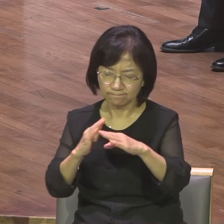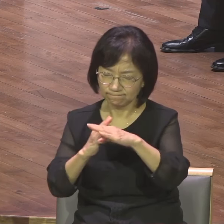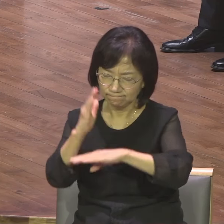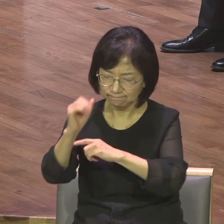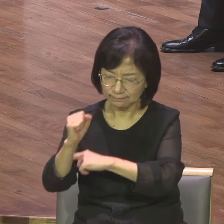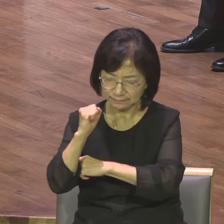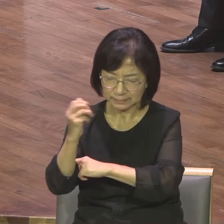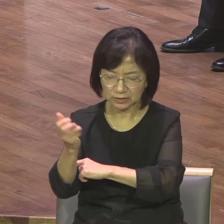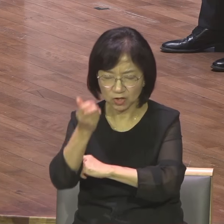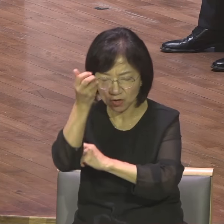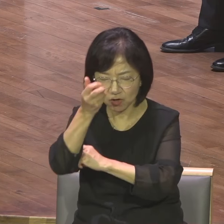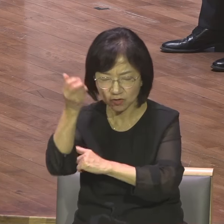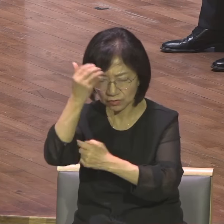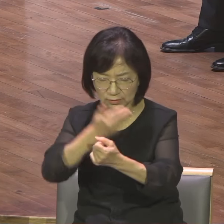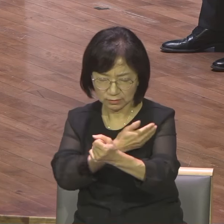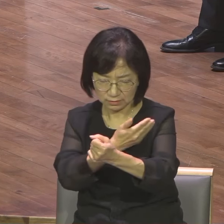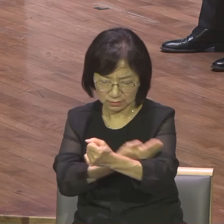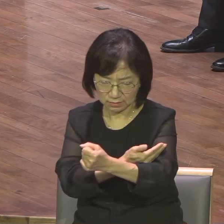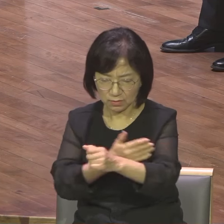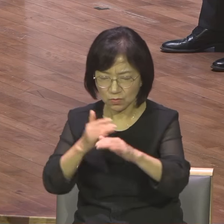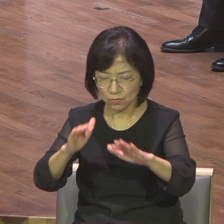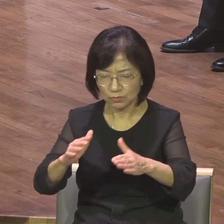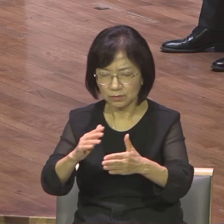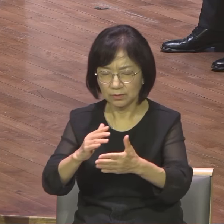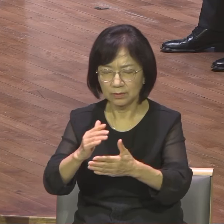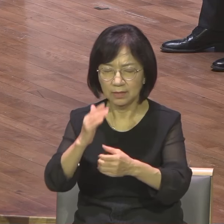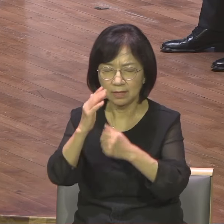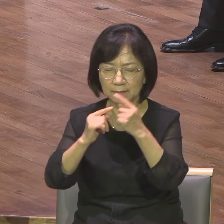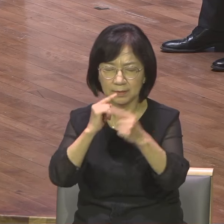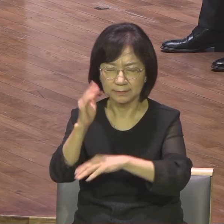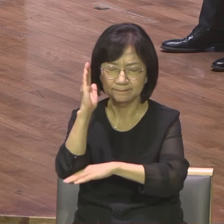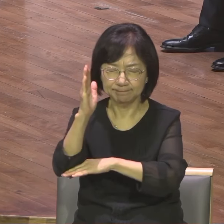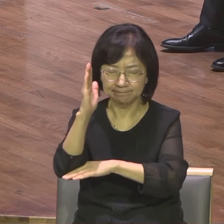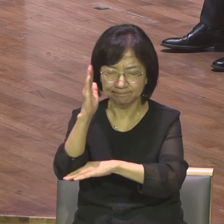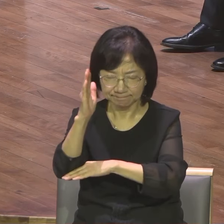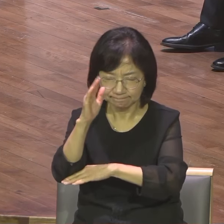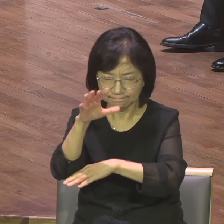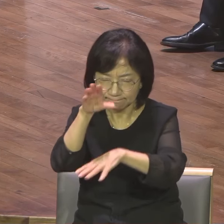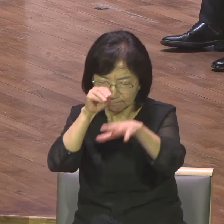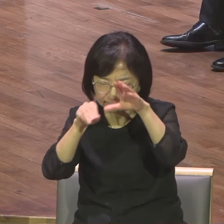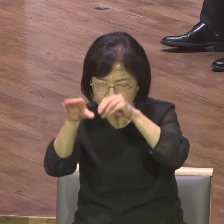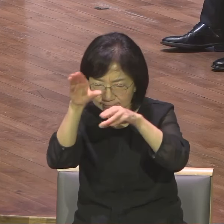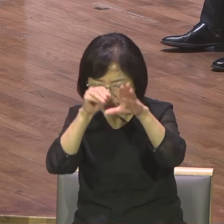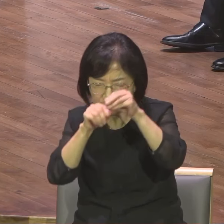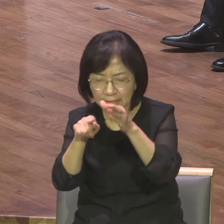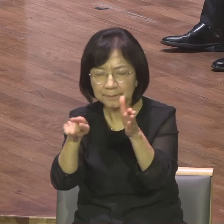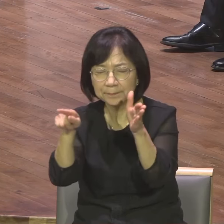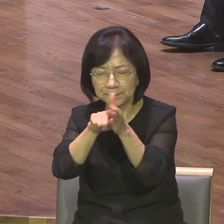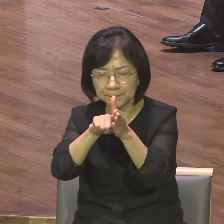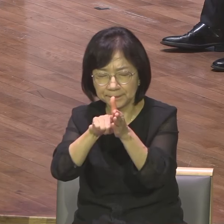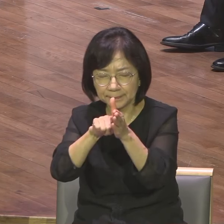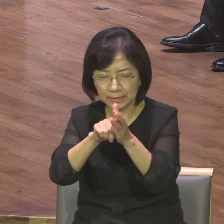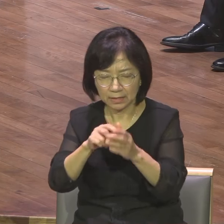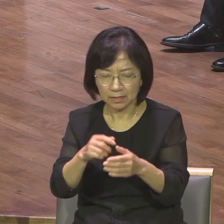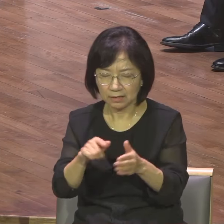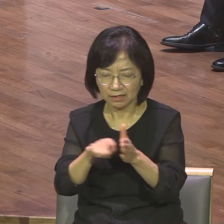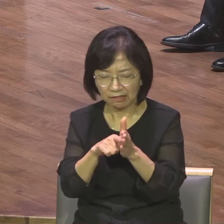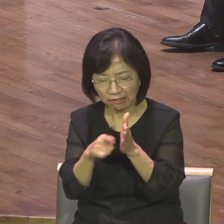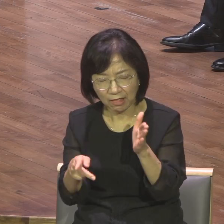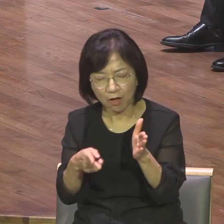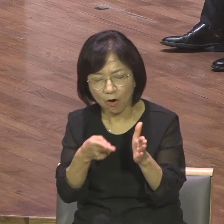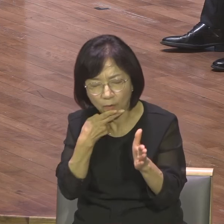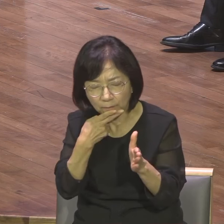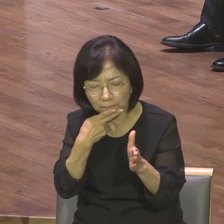역사하심이 강단에서 선포되는 하나님의 말씀을 붙잡고 흔들리지 않는 믿음의 사람으로 굳게 서기를